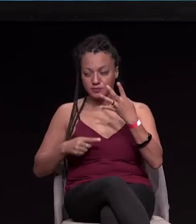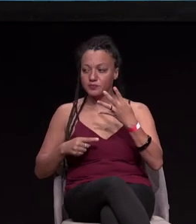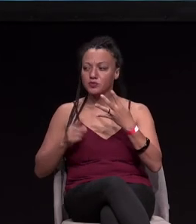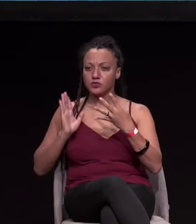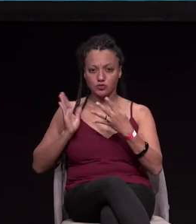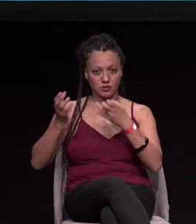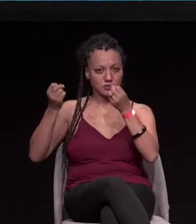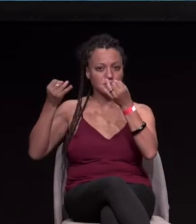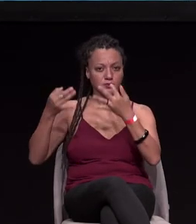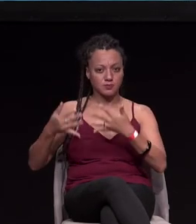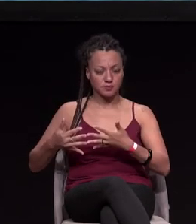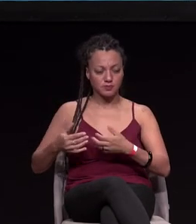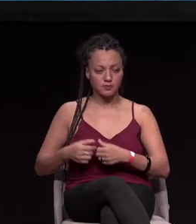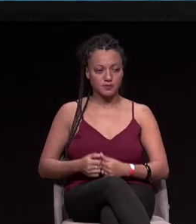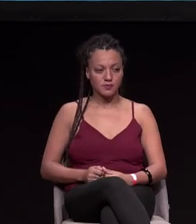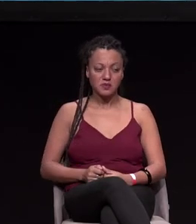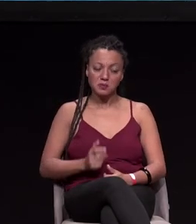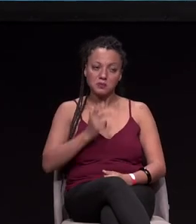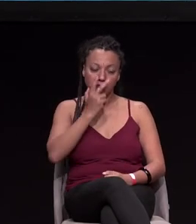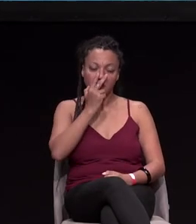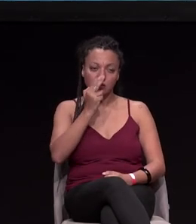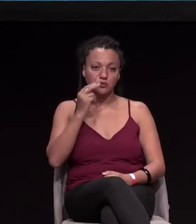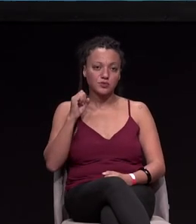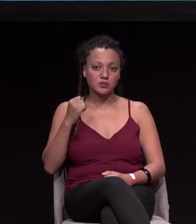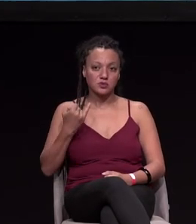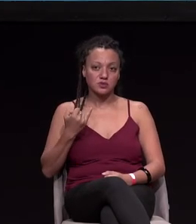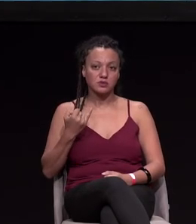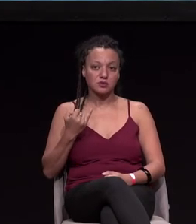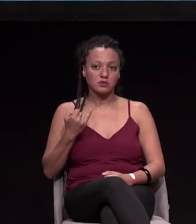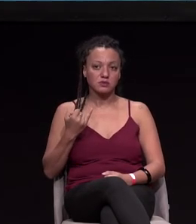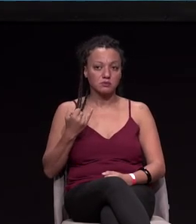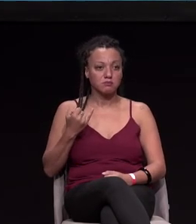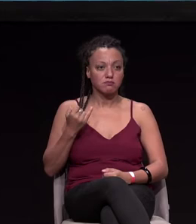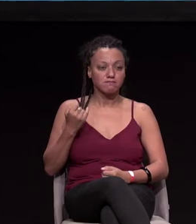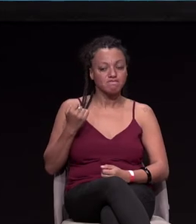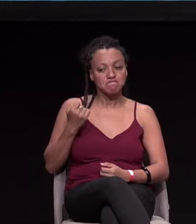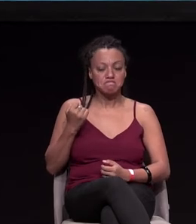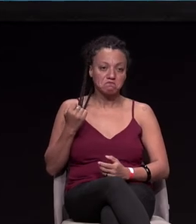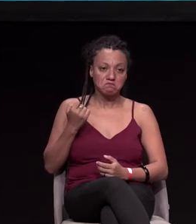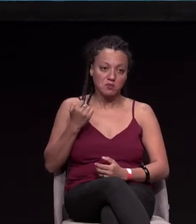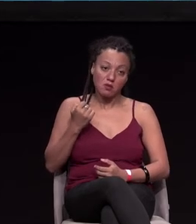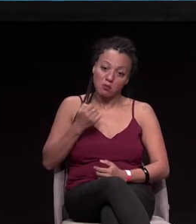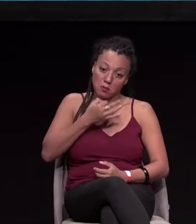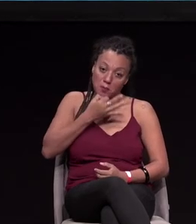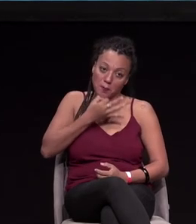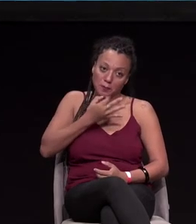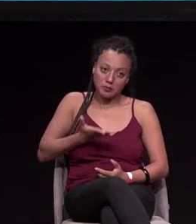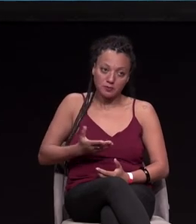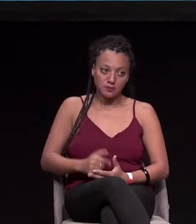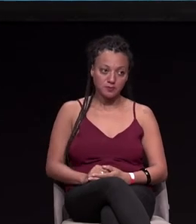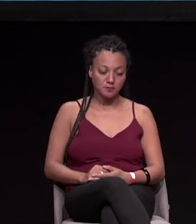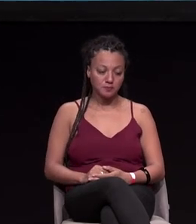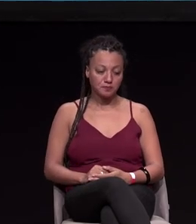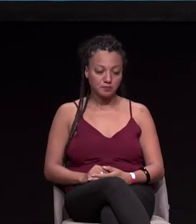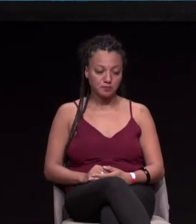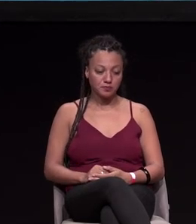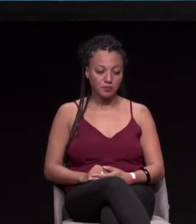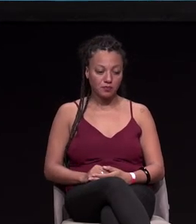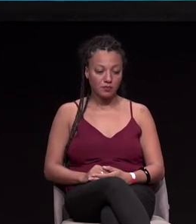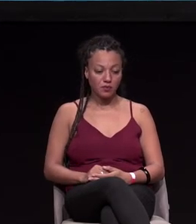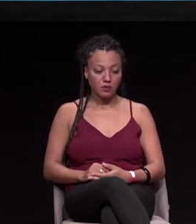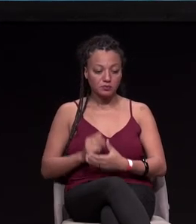então acho que essa acaba sendo uma uma saída né então assim é a mitologia